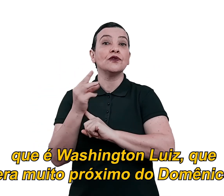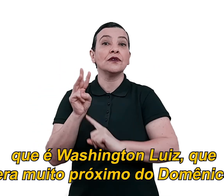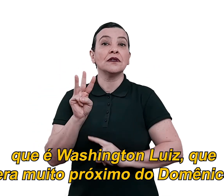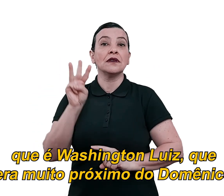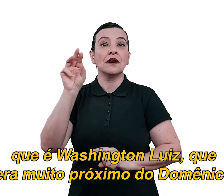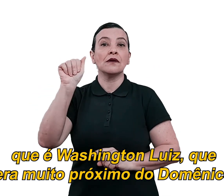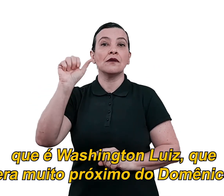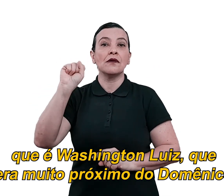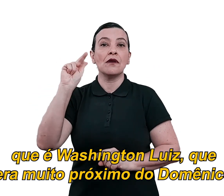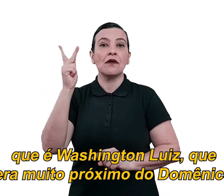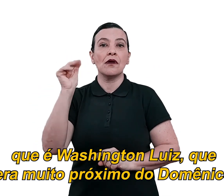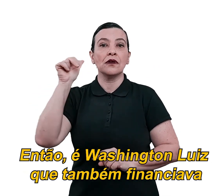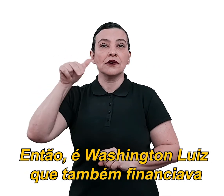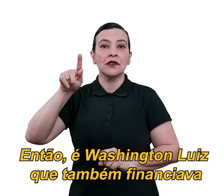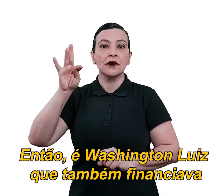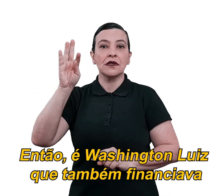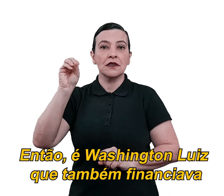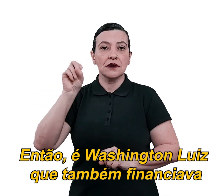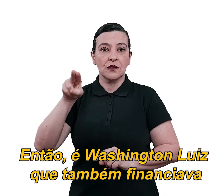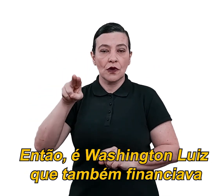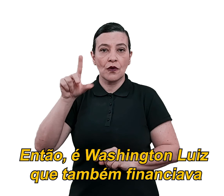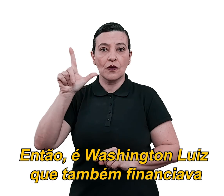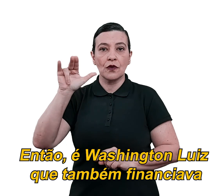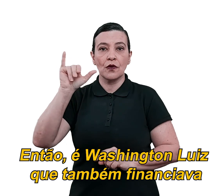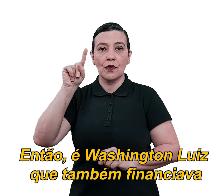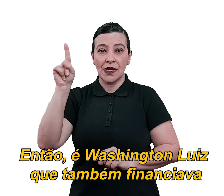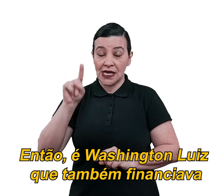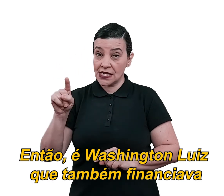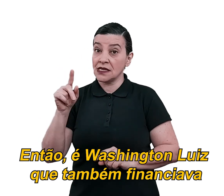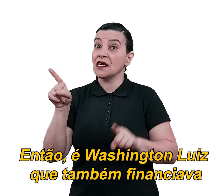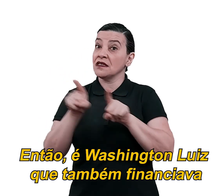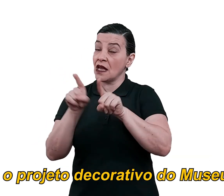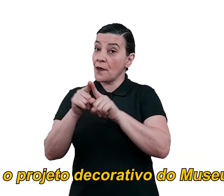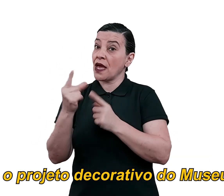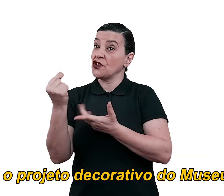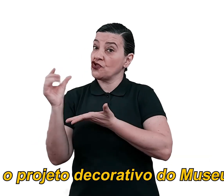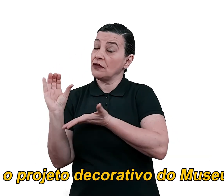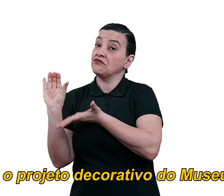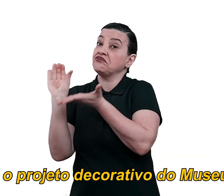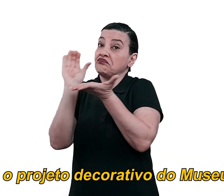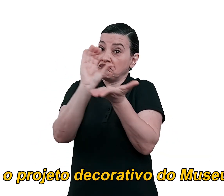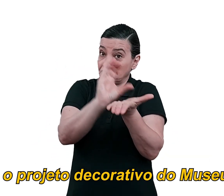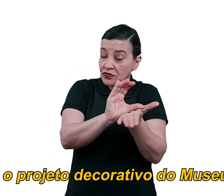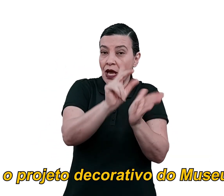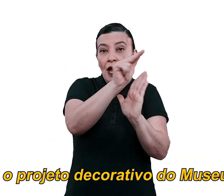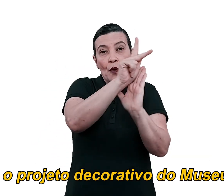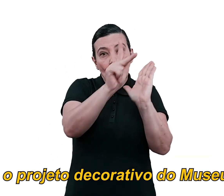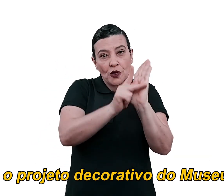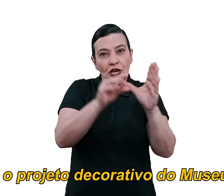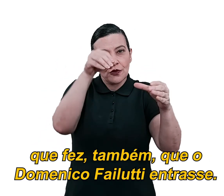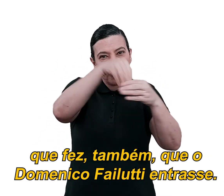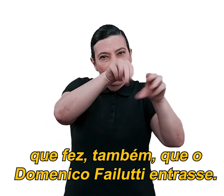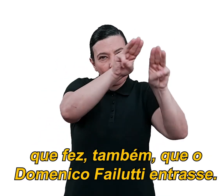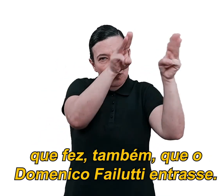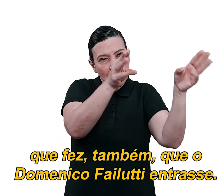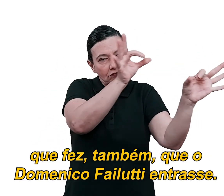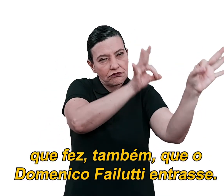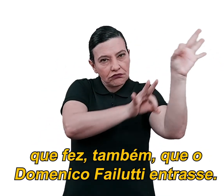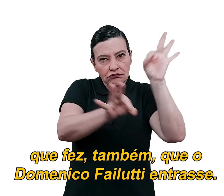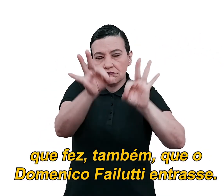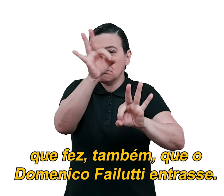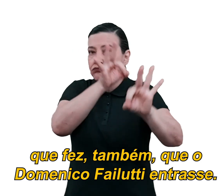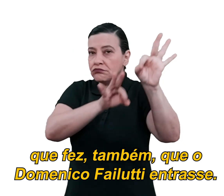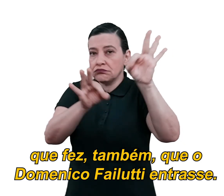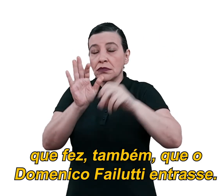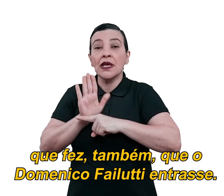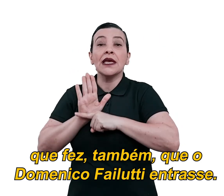que era muito próximo do Domênico. Então é o Washington Luiz, que também financiava o projeto decorativo do museu, que fez também